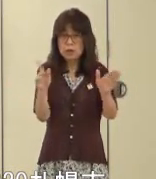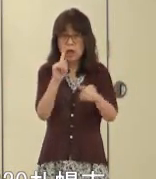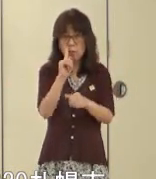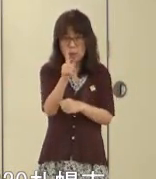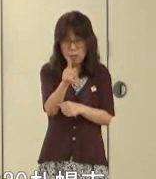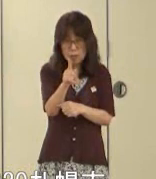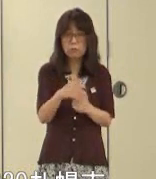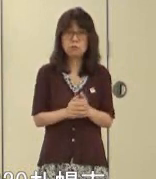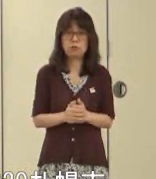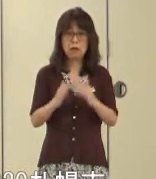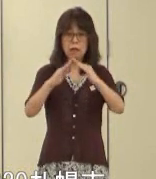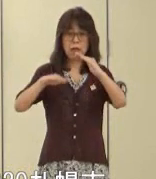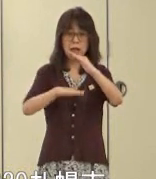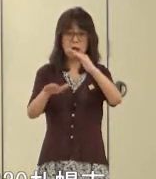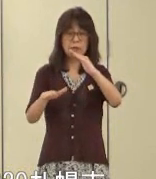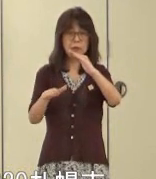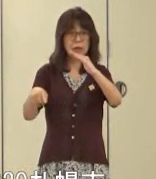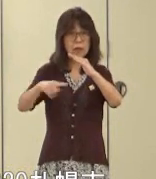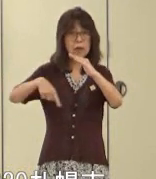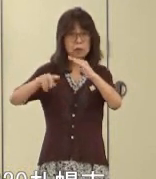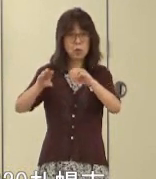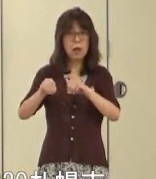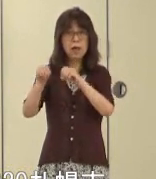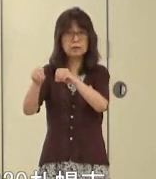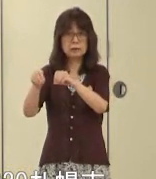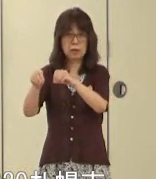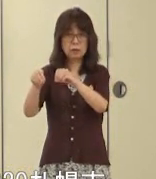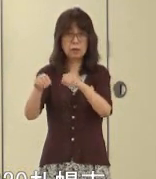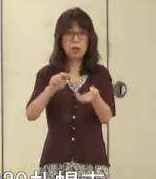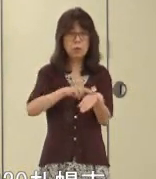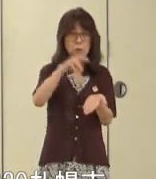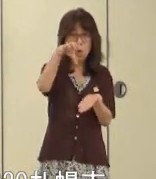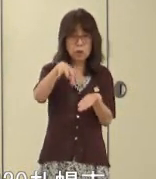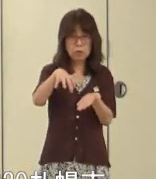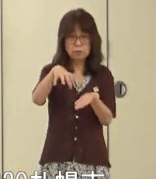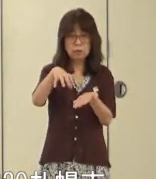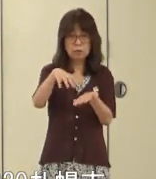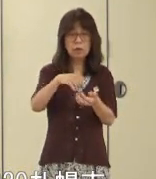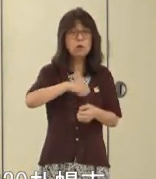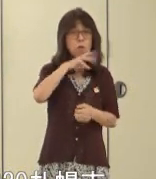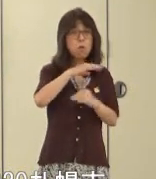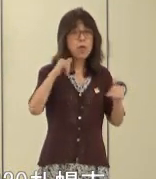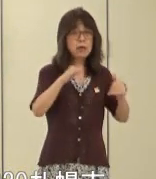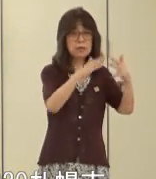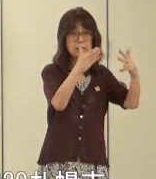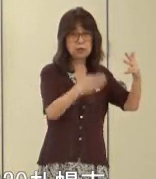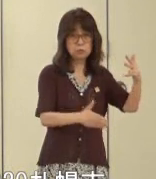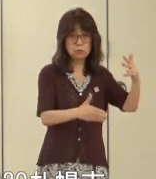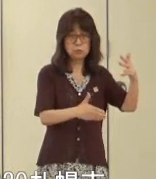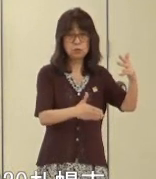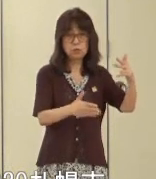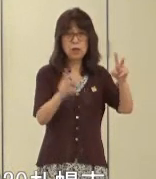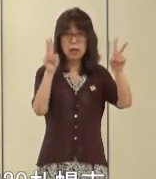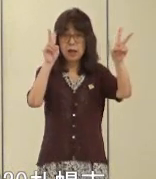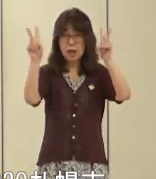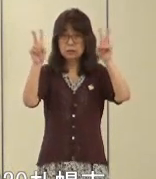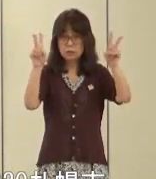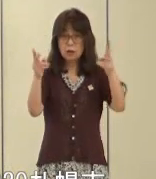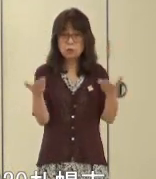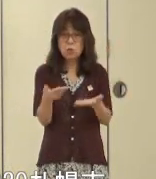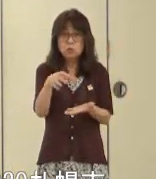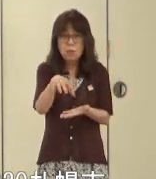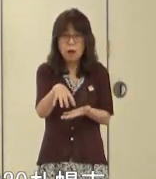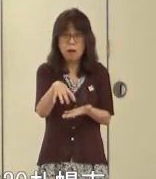家庭内での感染、それから病院内、高齢者施設、まあ、会社、職場でのということ